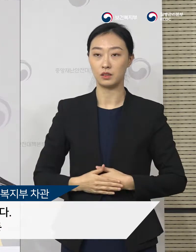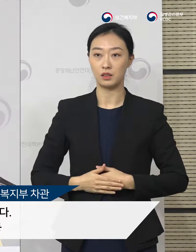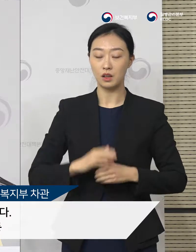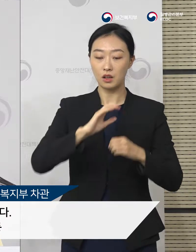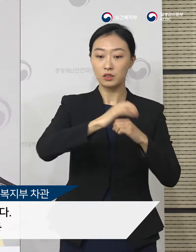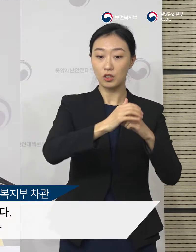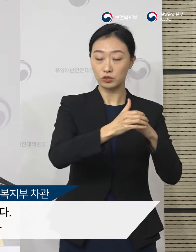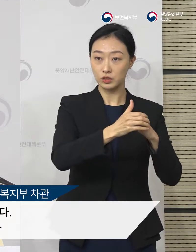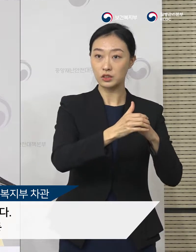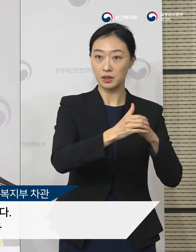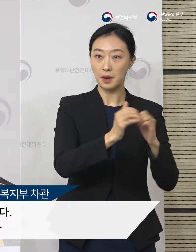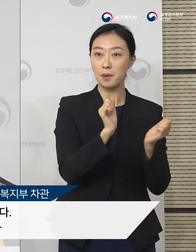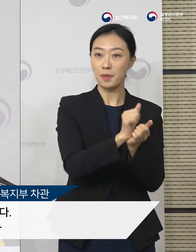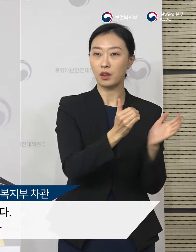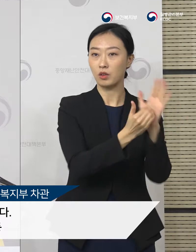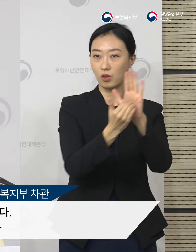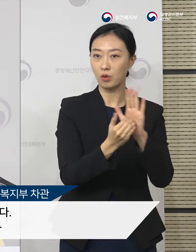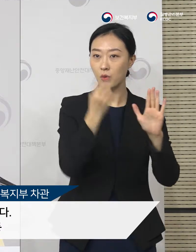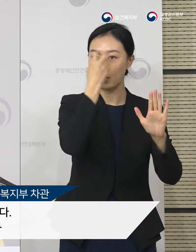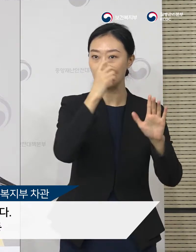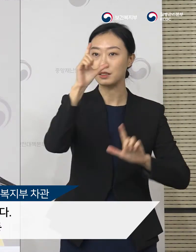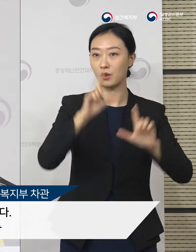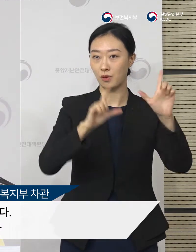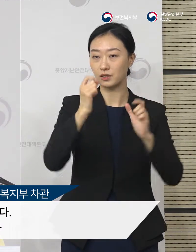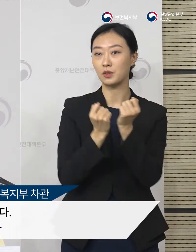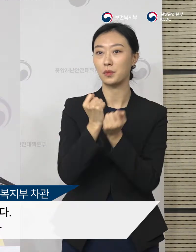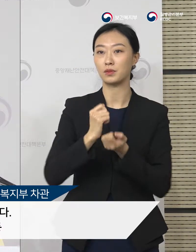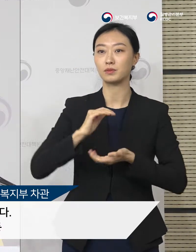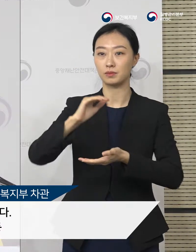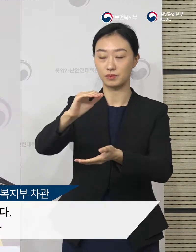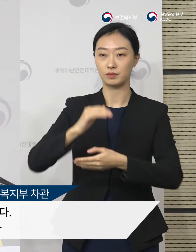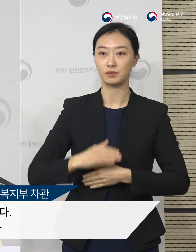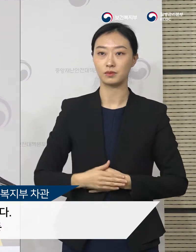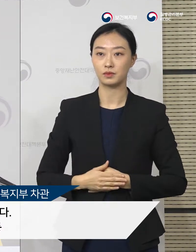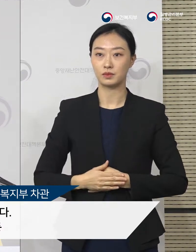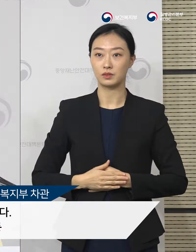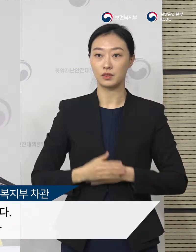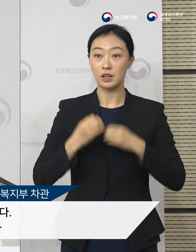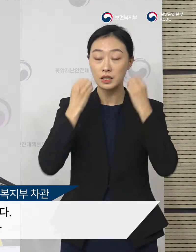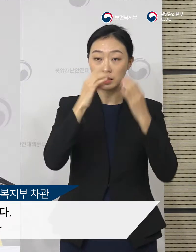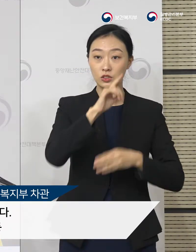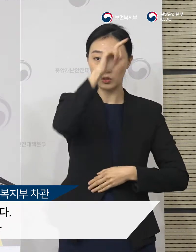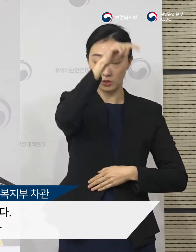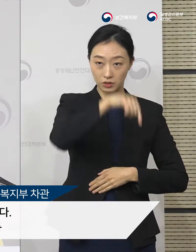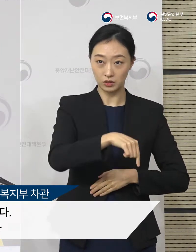대구시의 방역관리 상황에 대하여 설명드리겠습니다. 대구 신천지교회 신도들